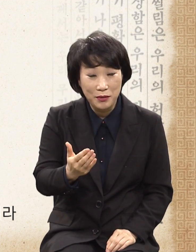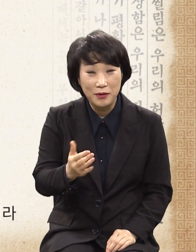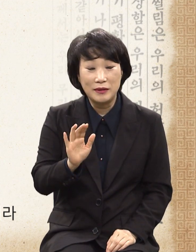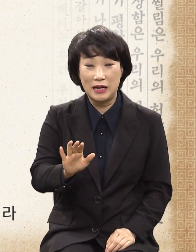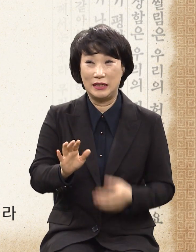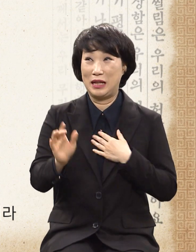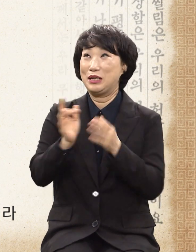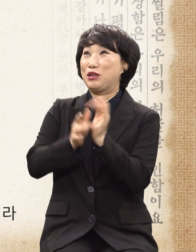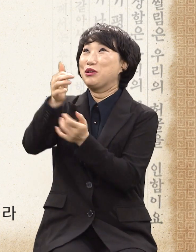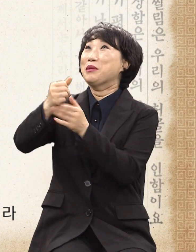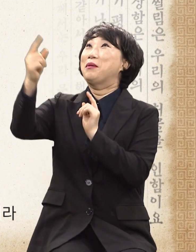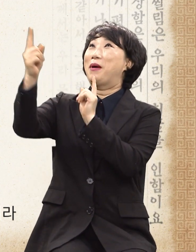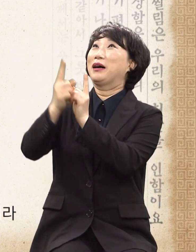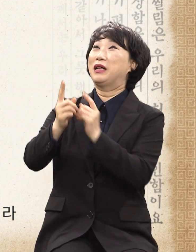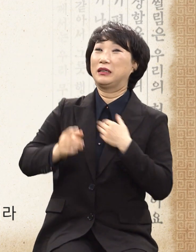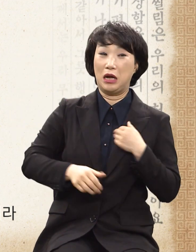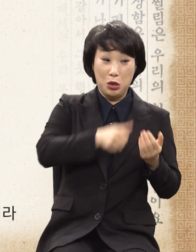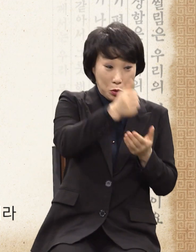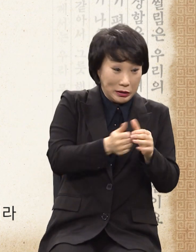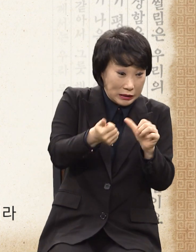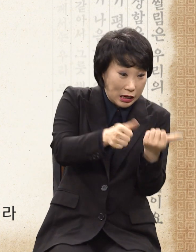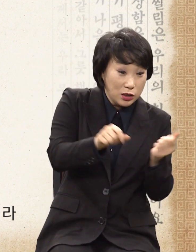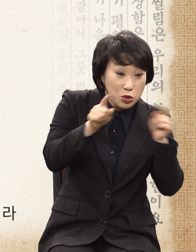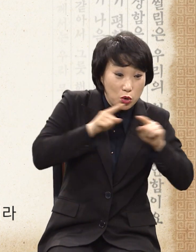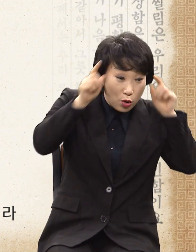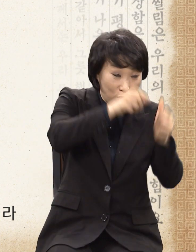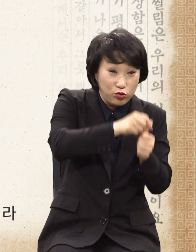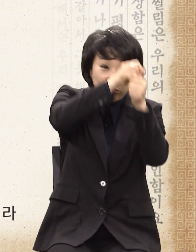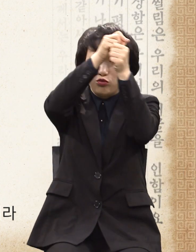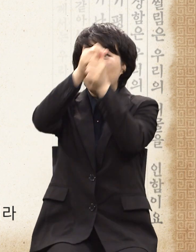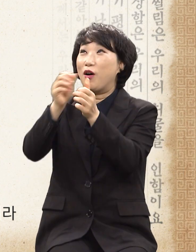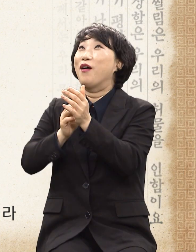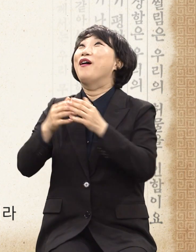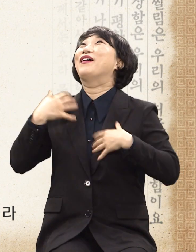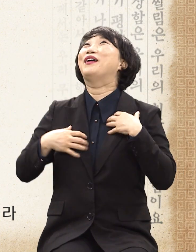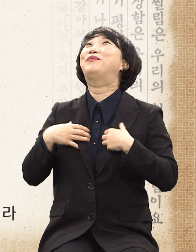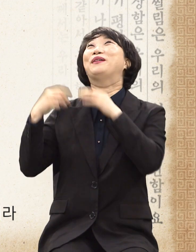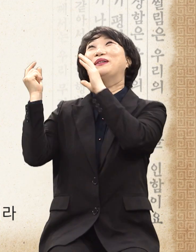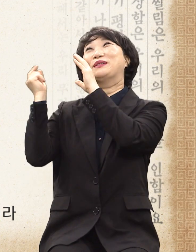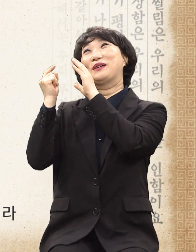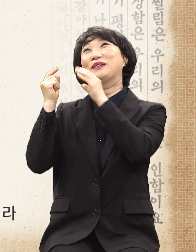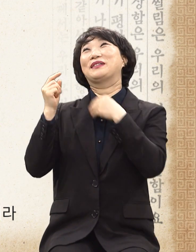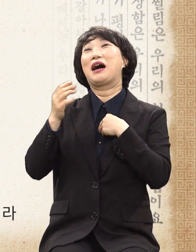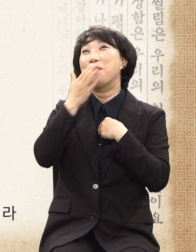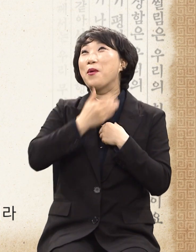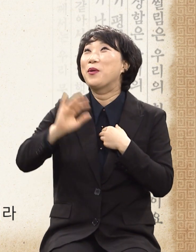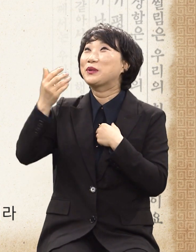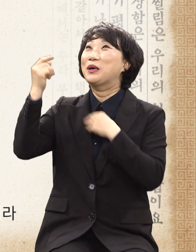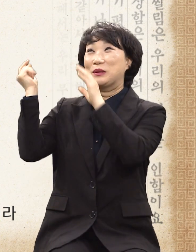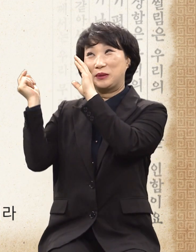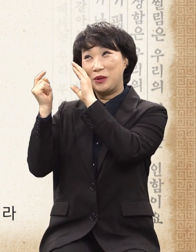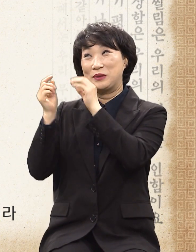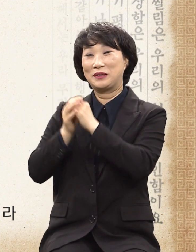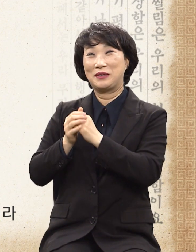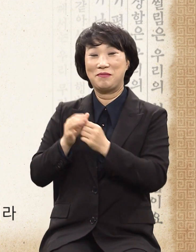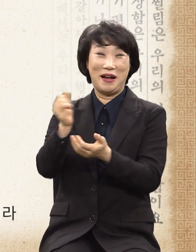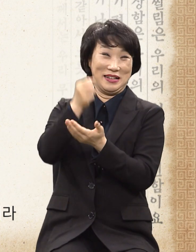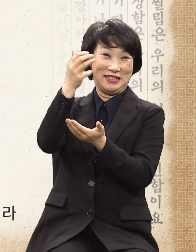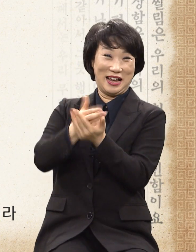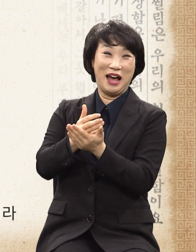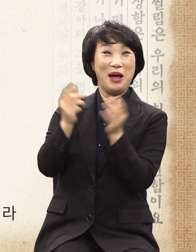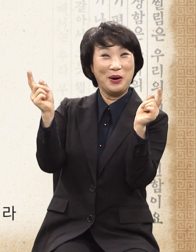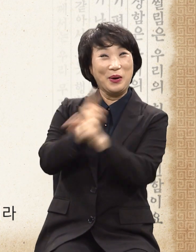내가 예수를 만나 죄와 사망과 지옥에서 구원받은 기쁜 소식이요 복된 소식이요 팔자